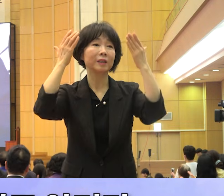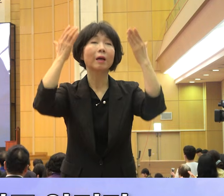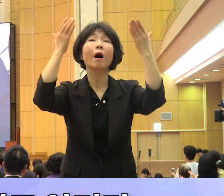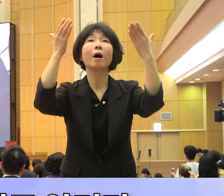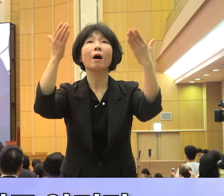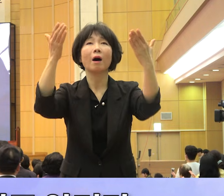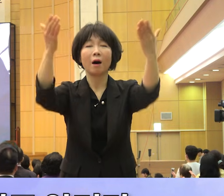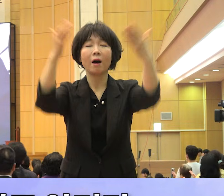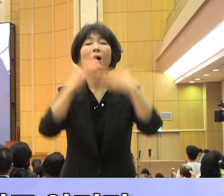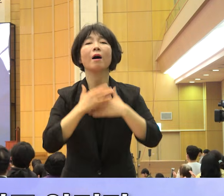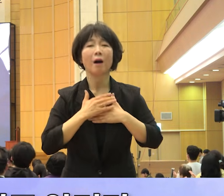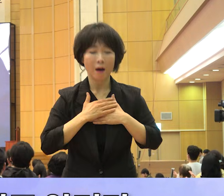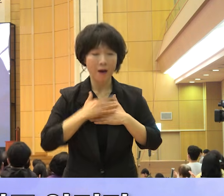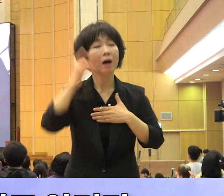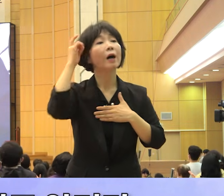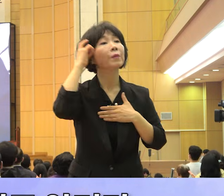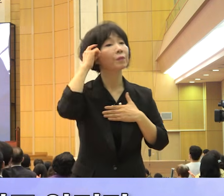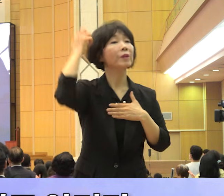감사합니다.